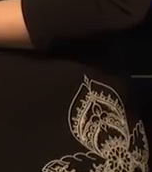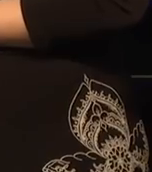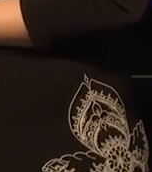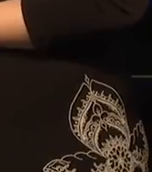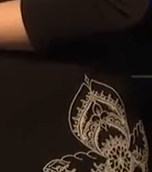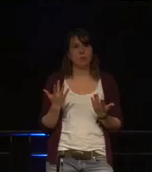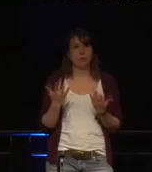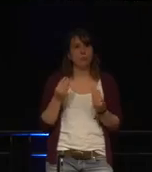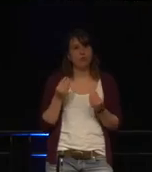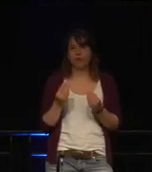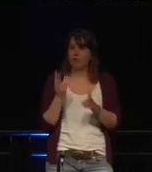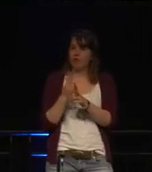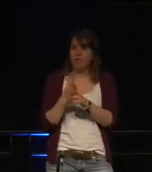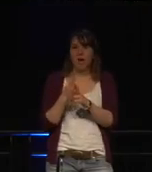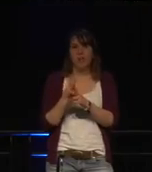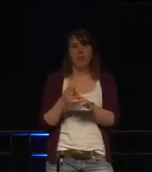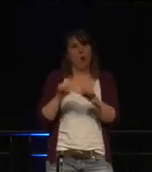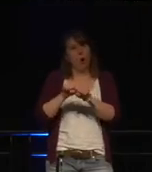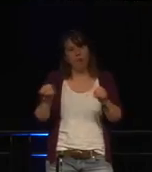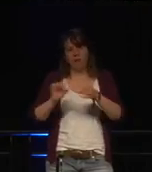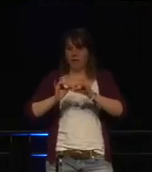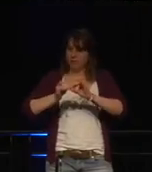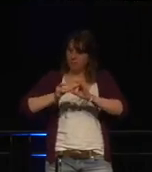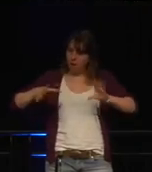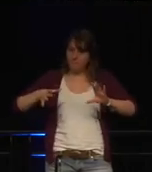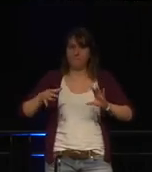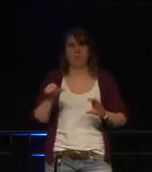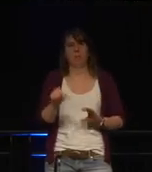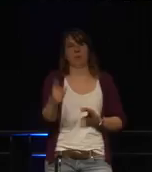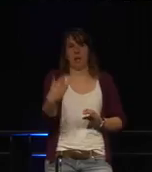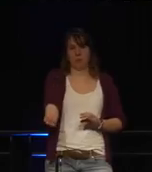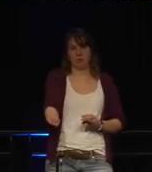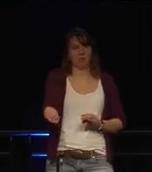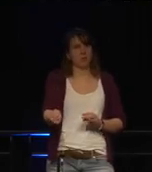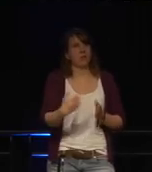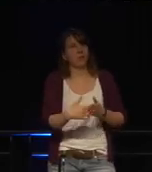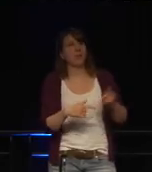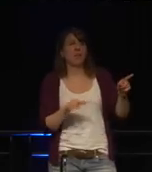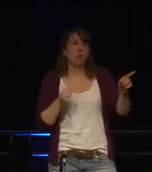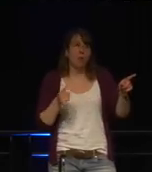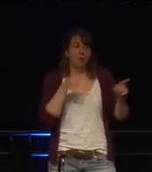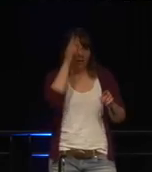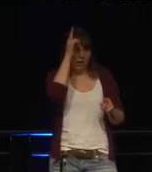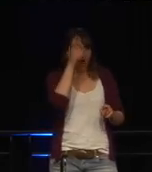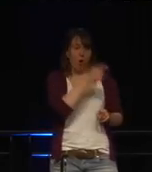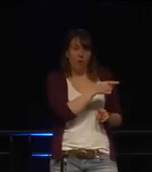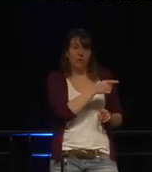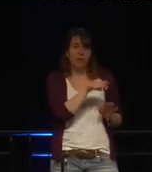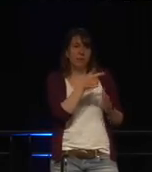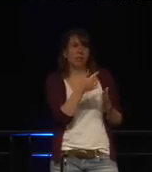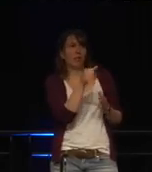que sea obligatorio que haya un modo offline para los aparatos electrónicos en el que haya un botón